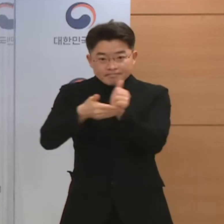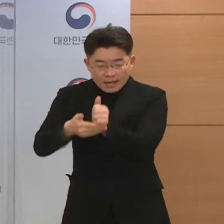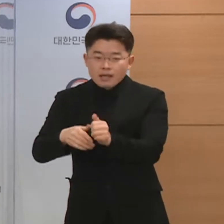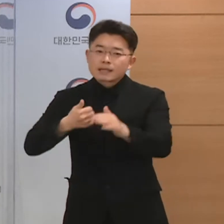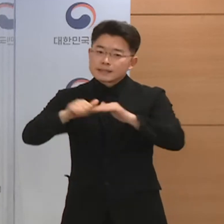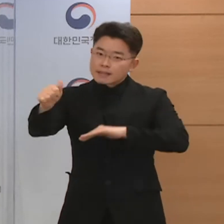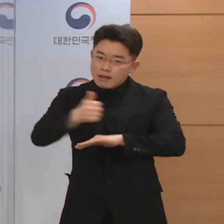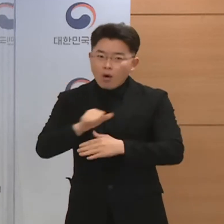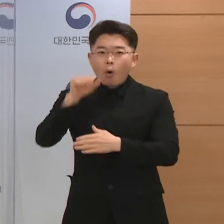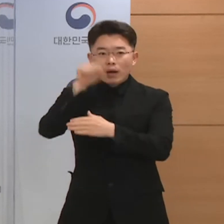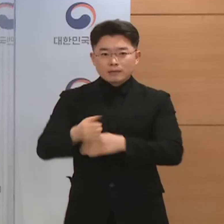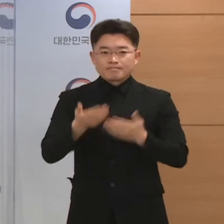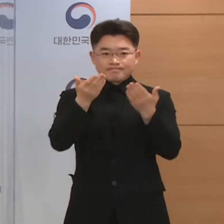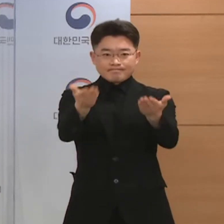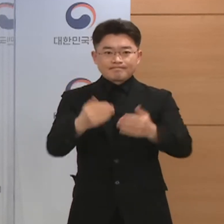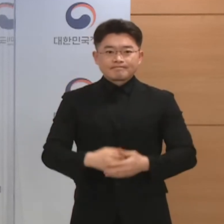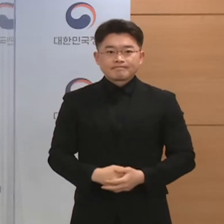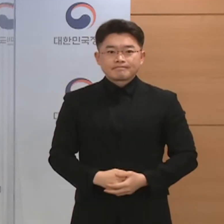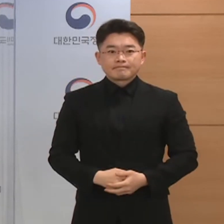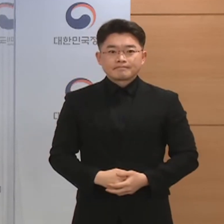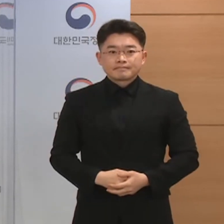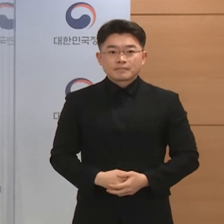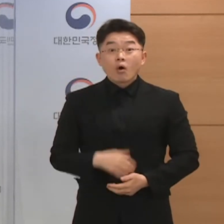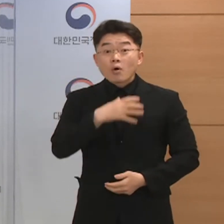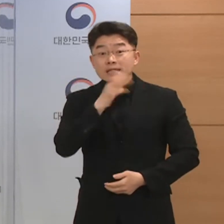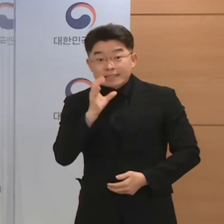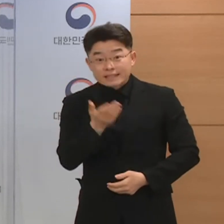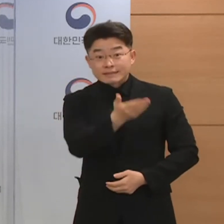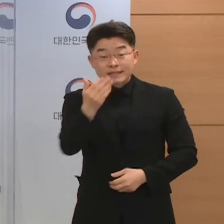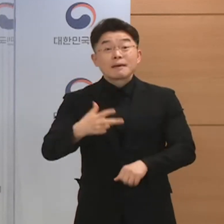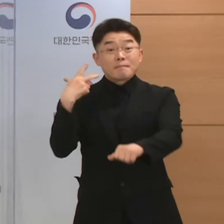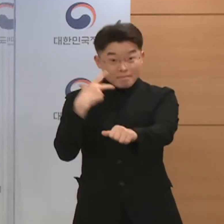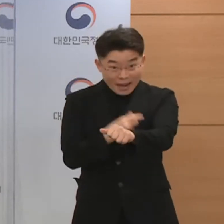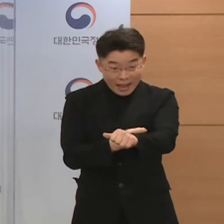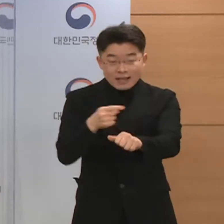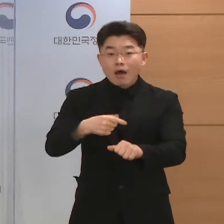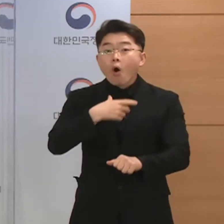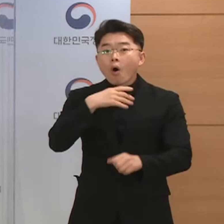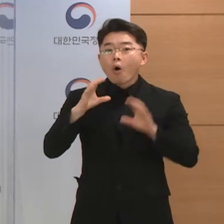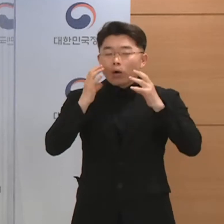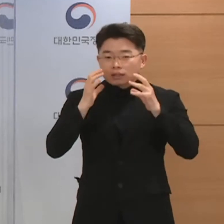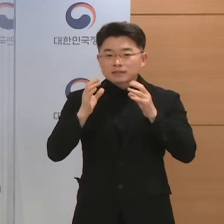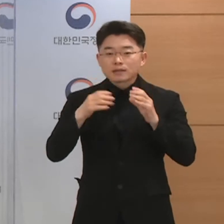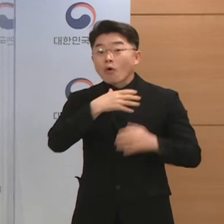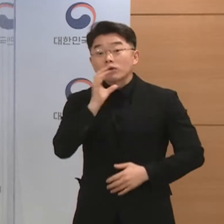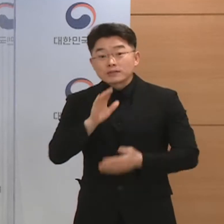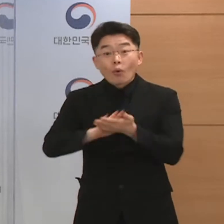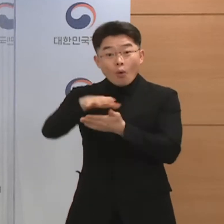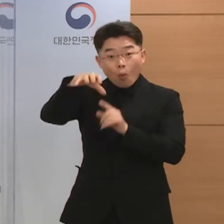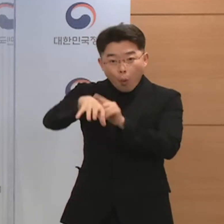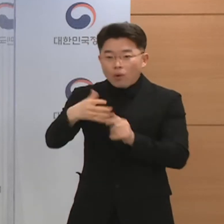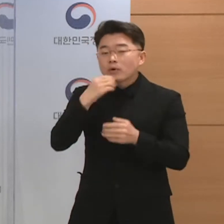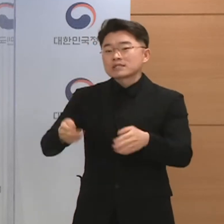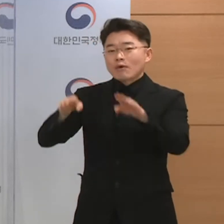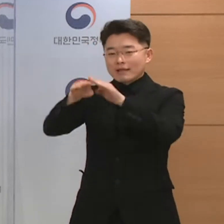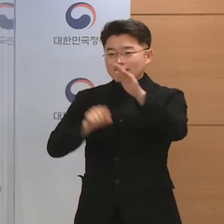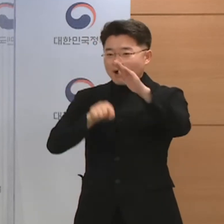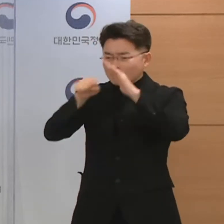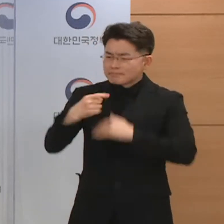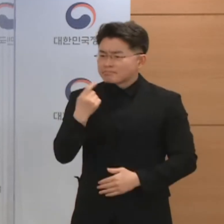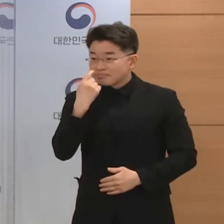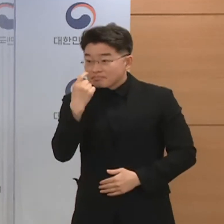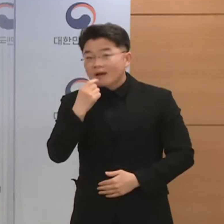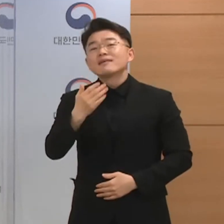계획입니다. 예방접종을 받으신 어르신들은 이제 경로당에 가시거나 복지관에 가셔 각종 강좌를 받는